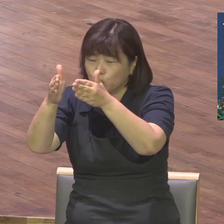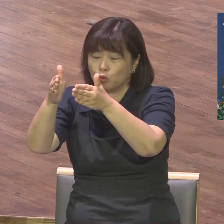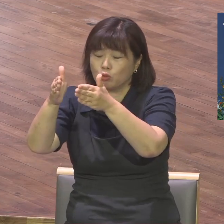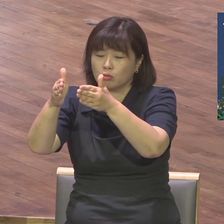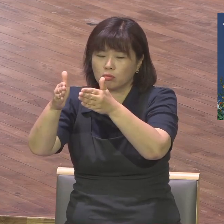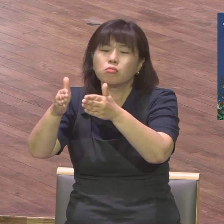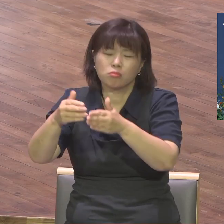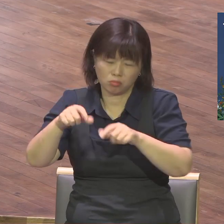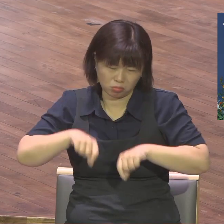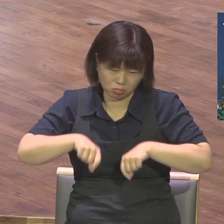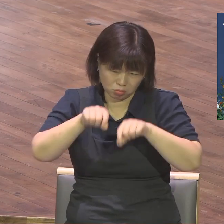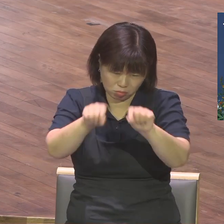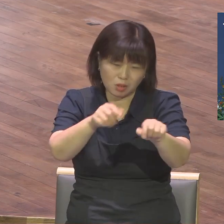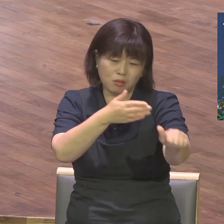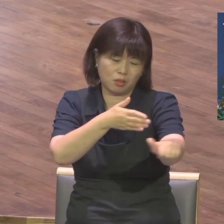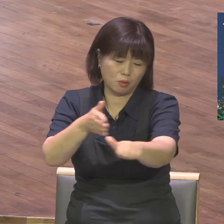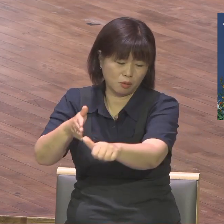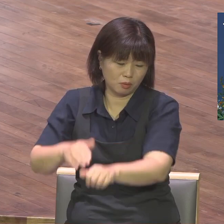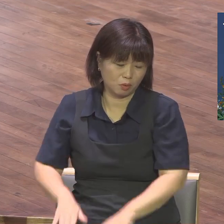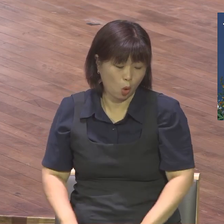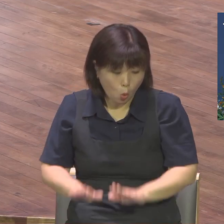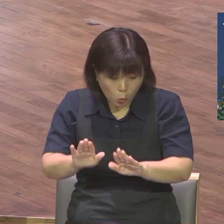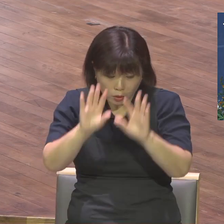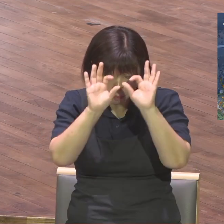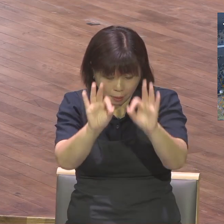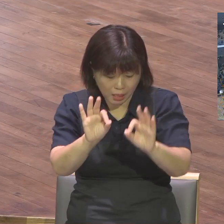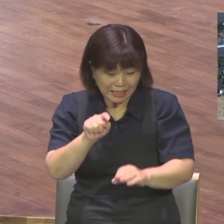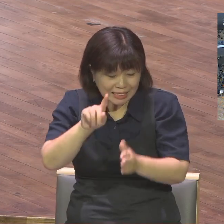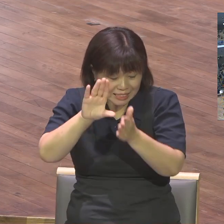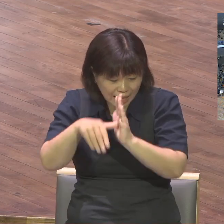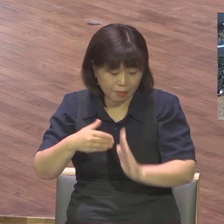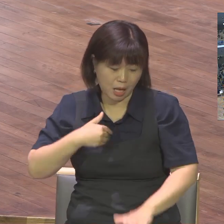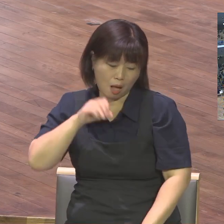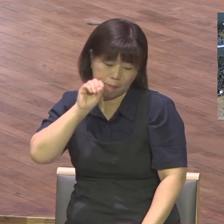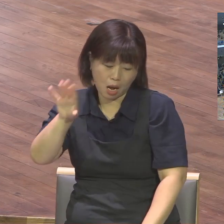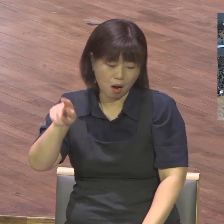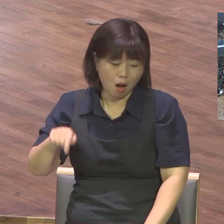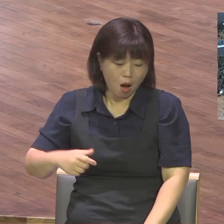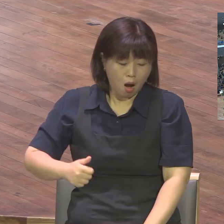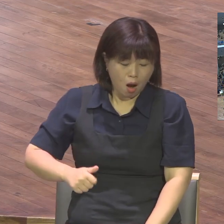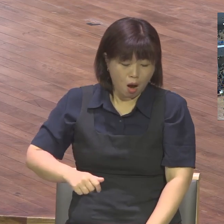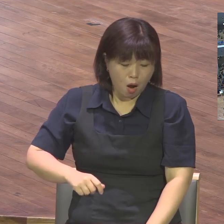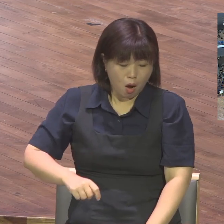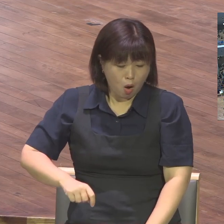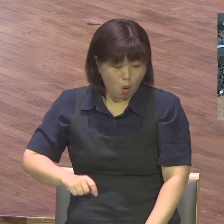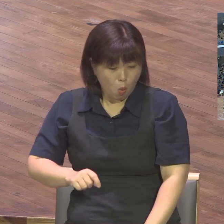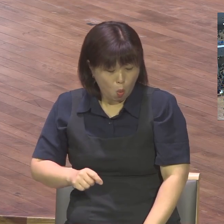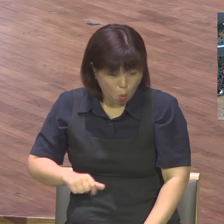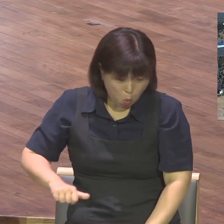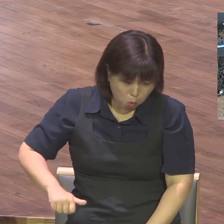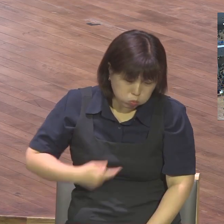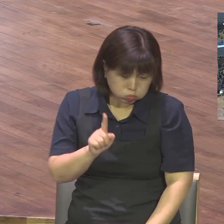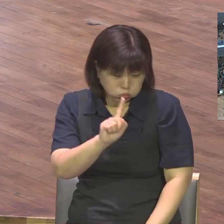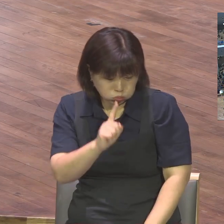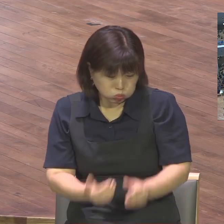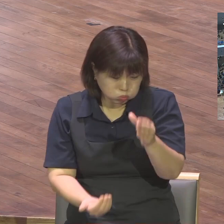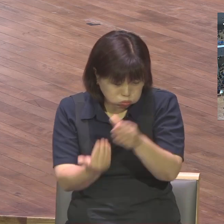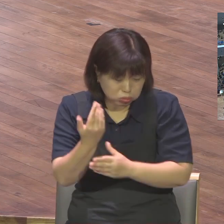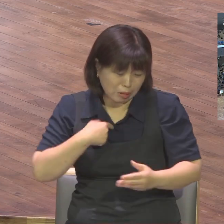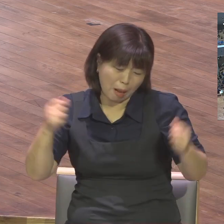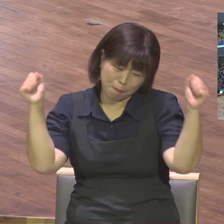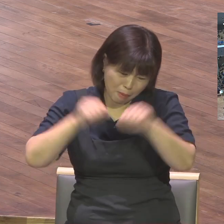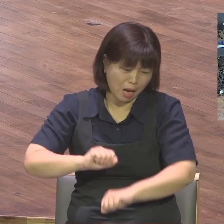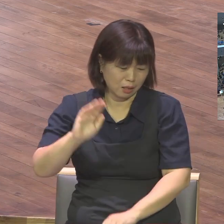바랍니다. 5절 보세요. 그때에 내가 말하되 화로다 나여 망하게 되었도다. 나는 입술이